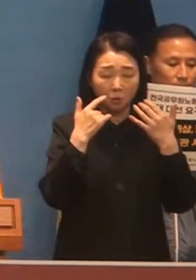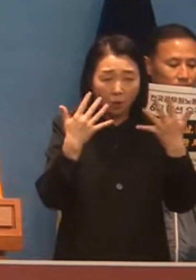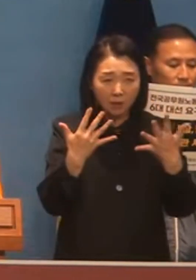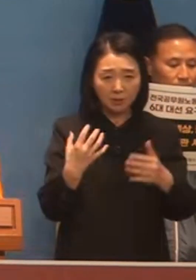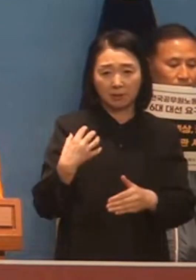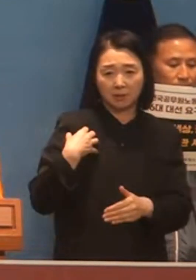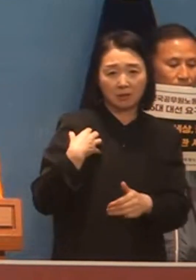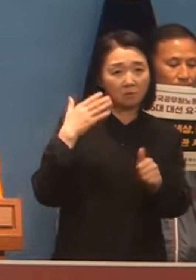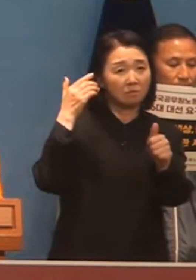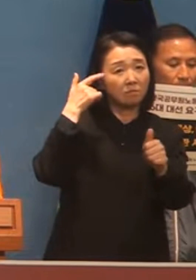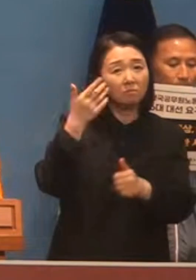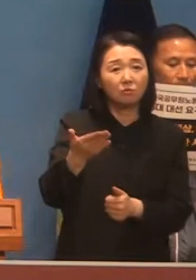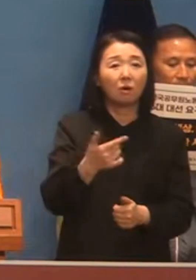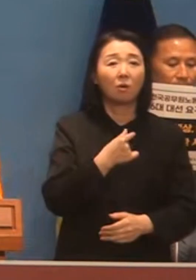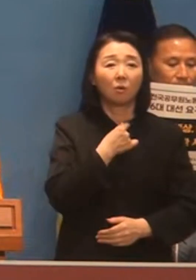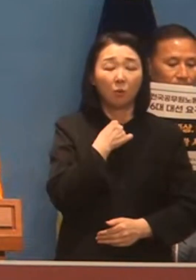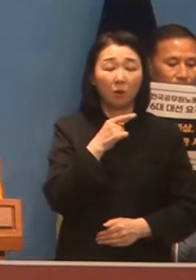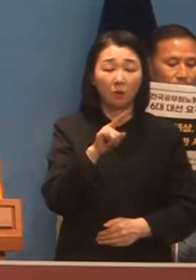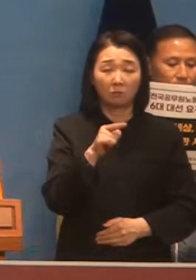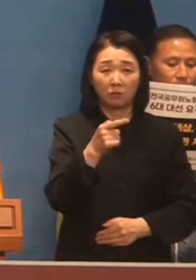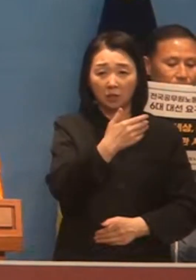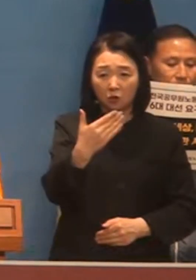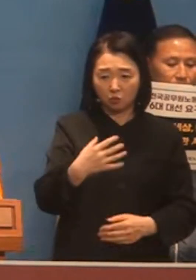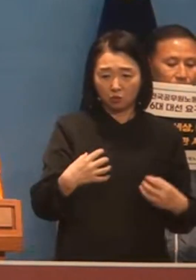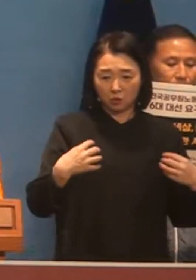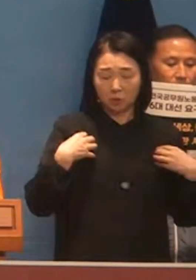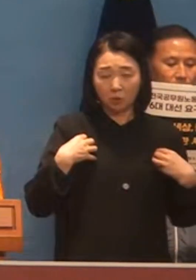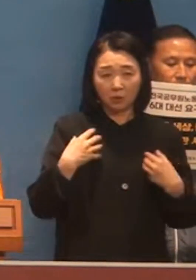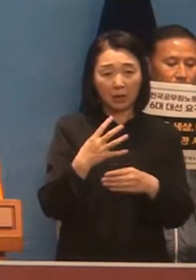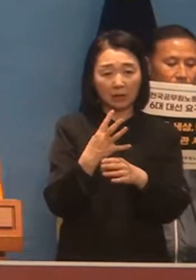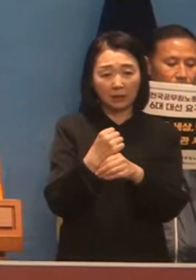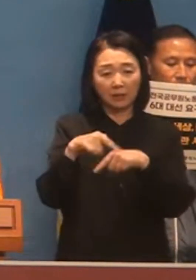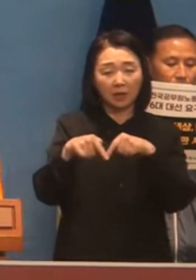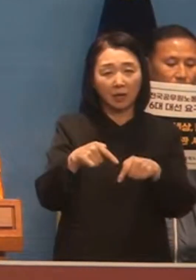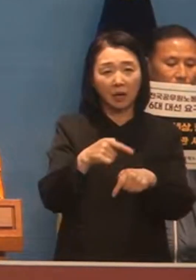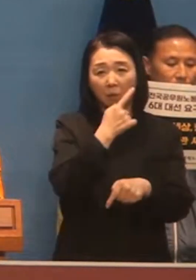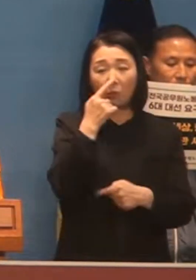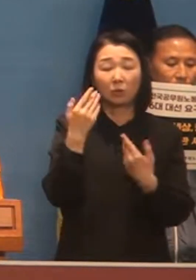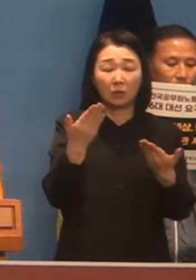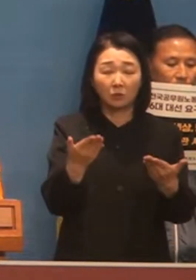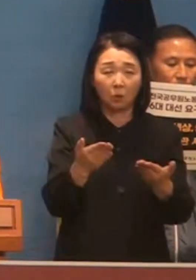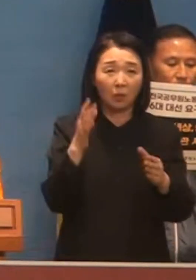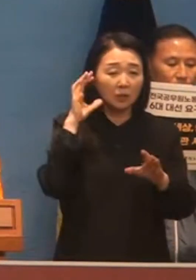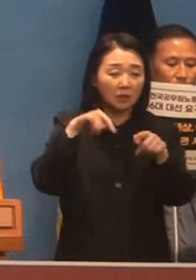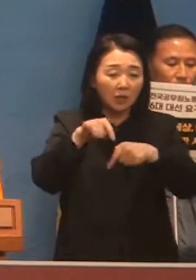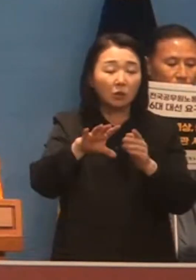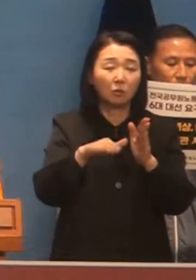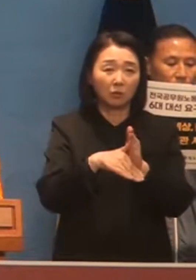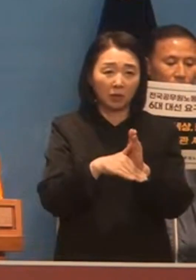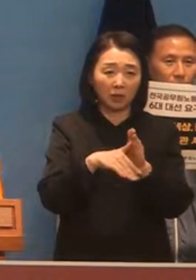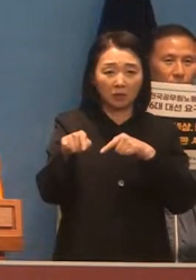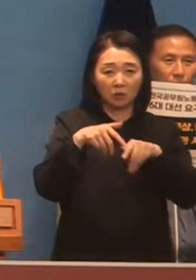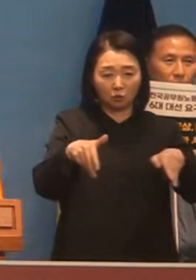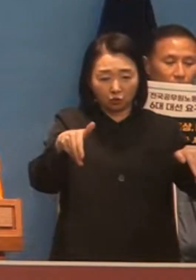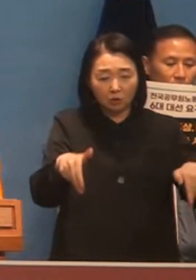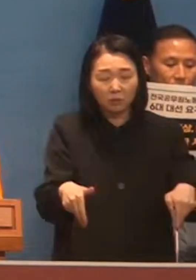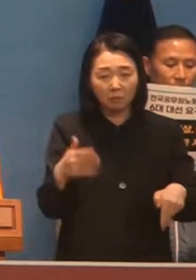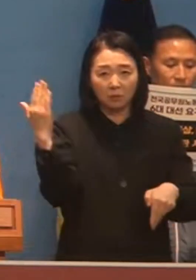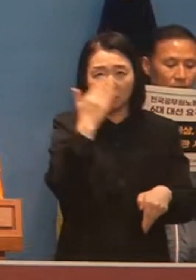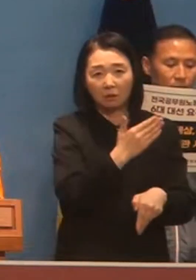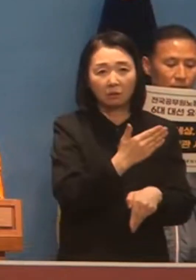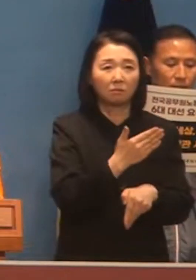책임을 묻고 소방청장의 임기 보장과 인사청문회 도입을 통해 정치적 중립성과 청렴성을 확보해야